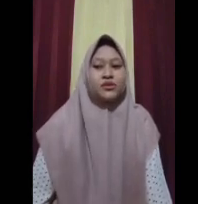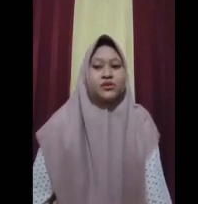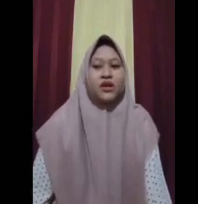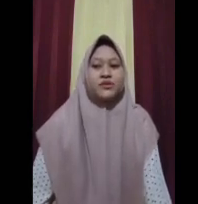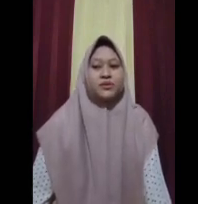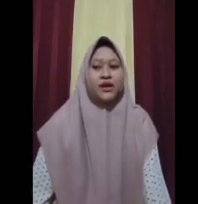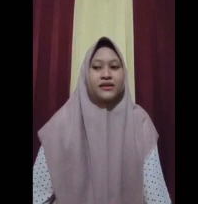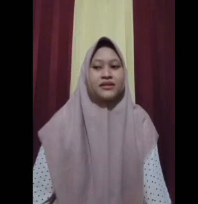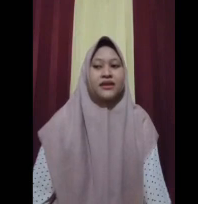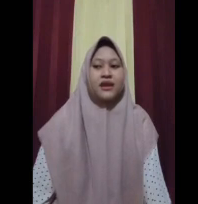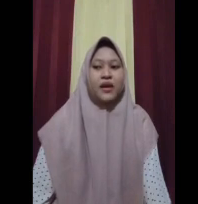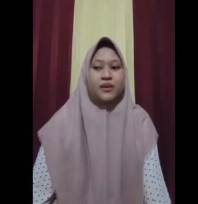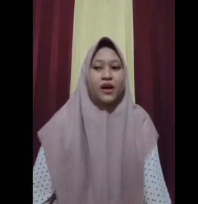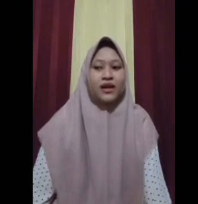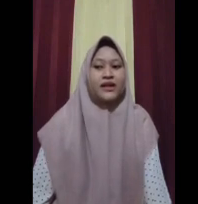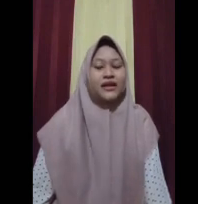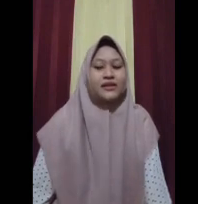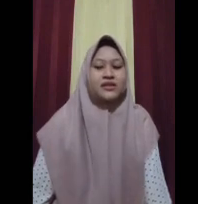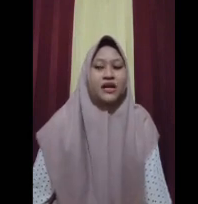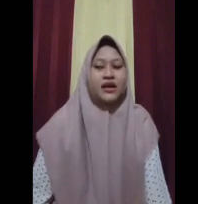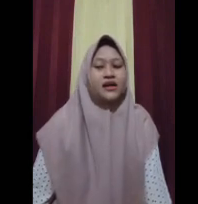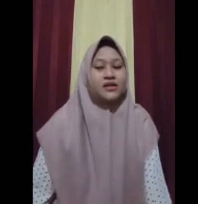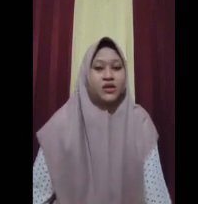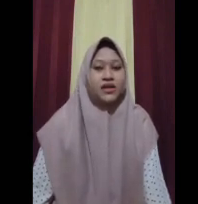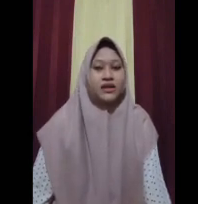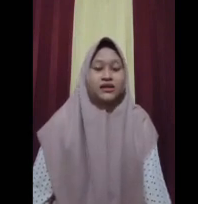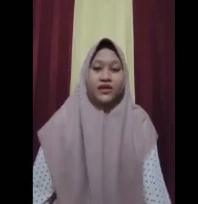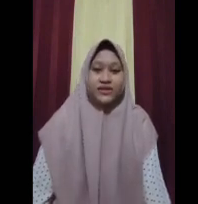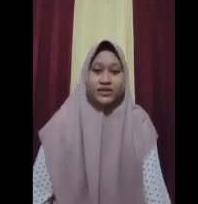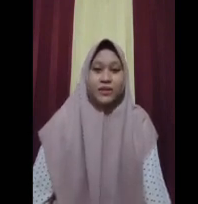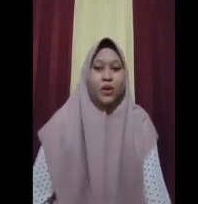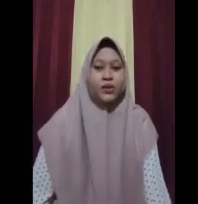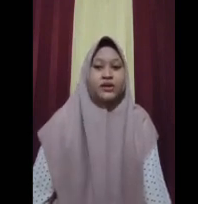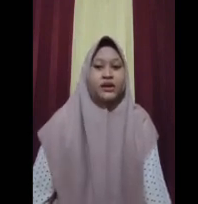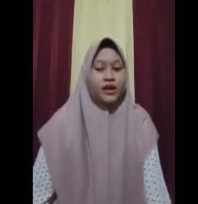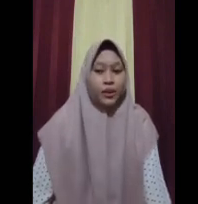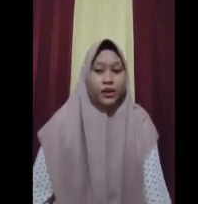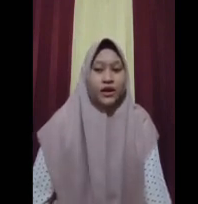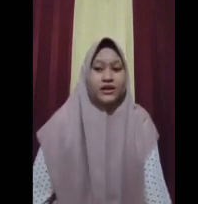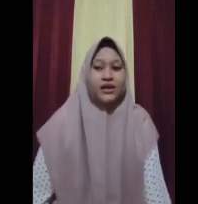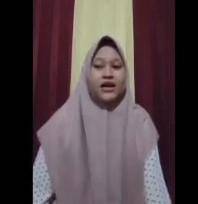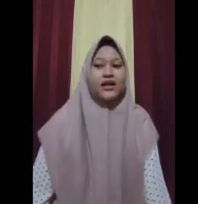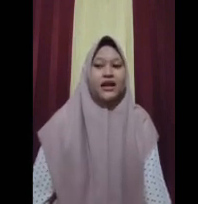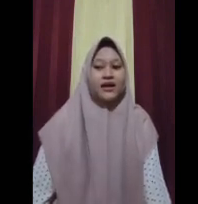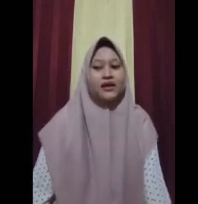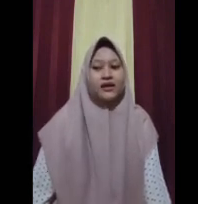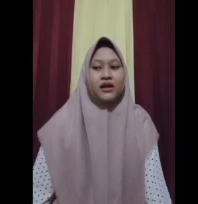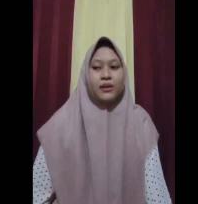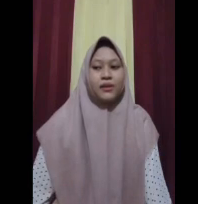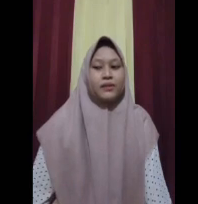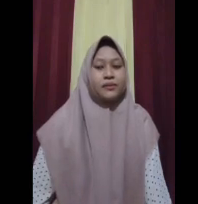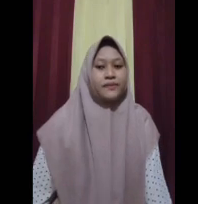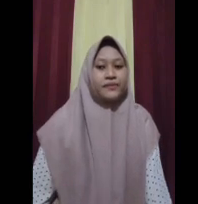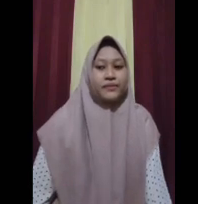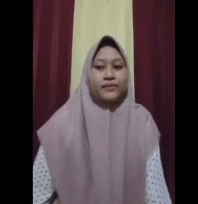azan untuk sholat Jumat di Selandia Baru akan ditayang secara nasional di televisi maupun radio, dan akan ada